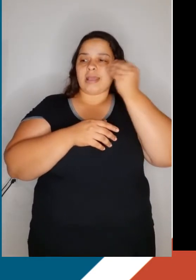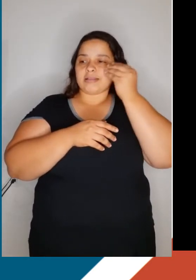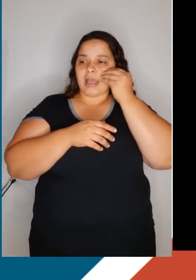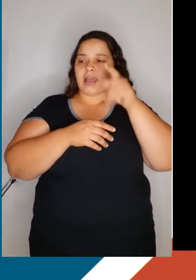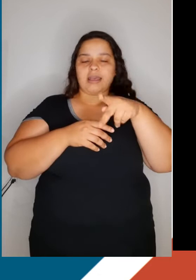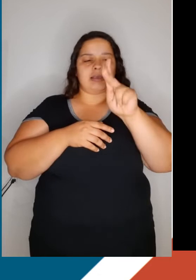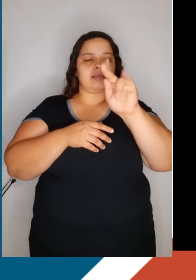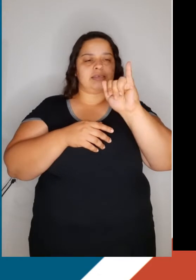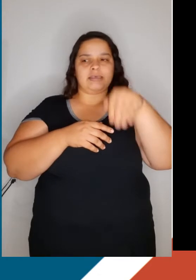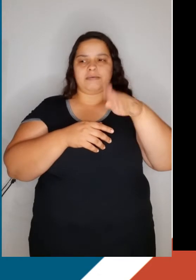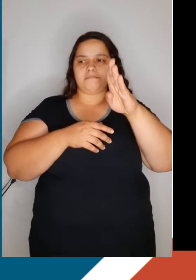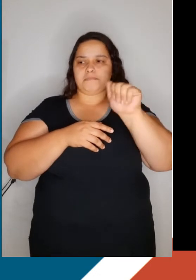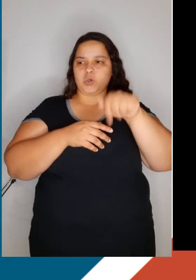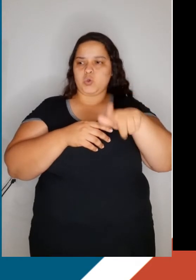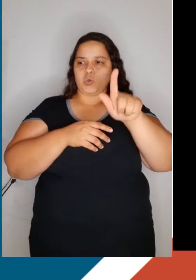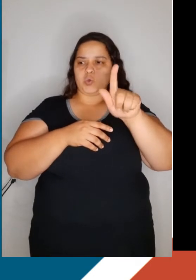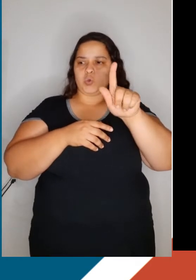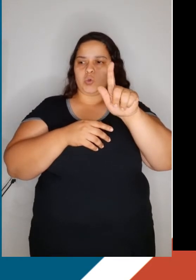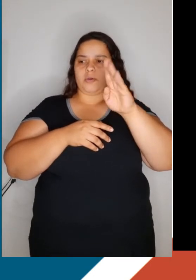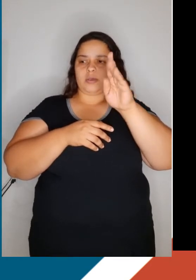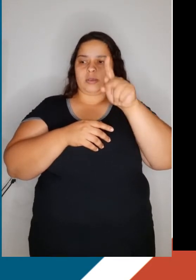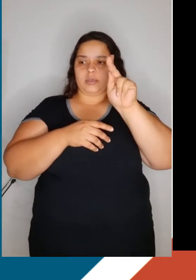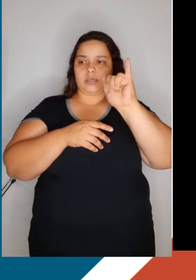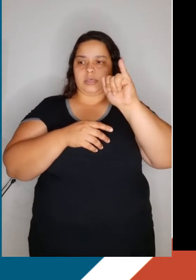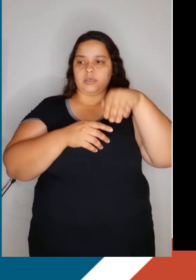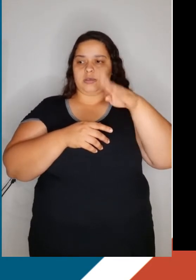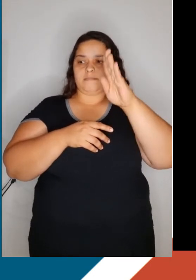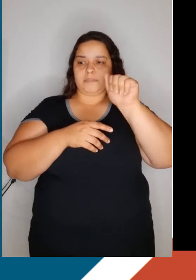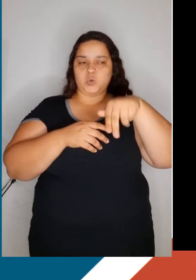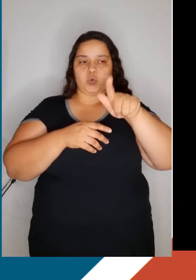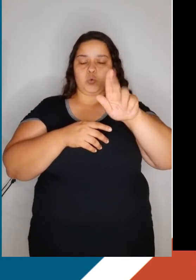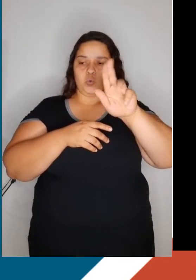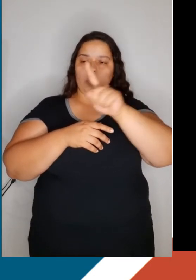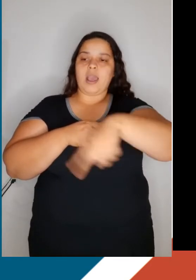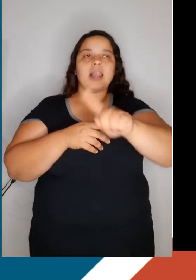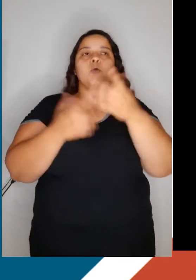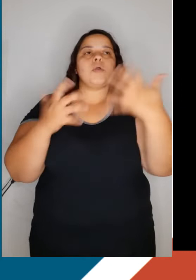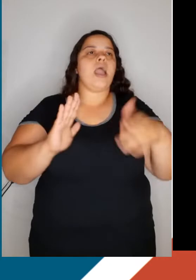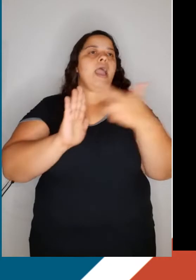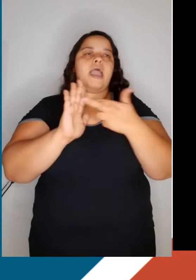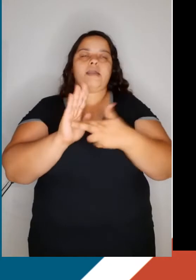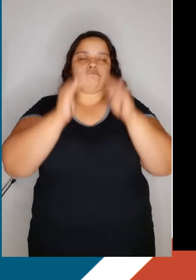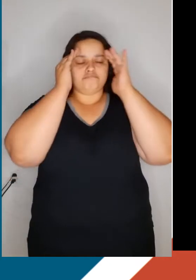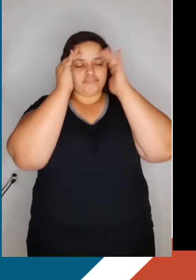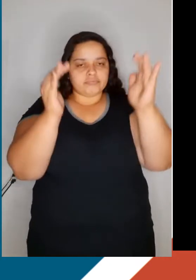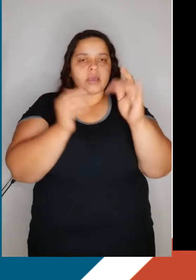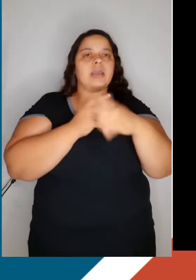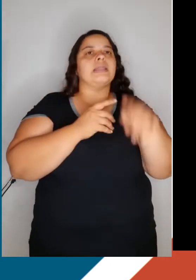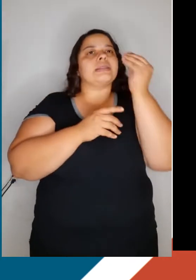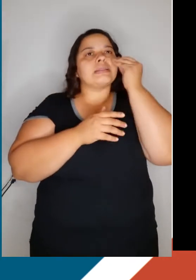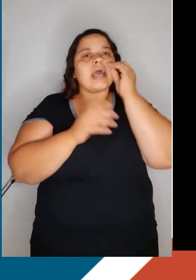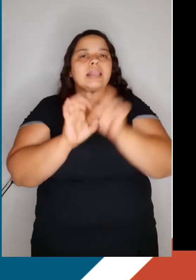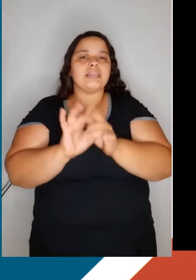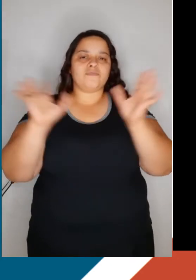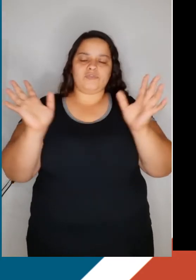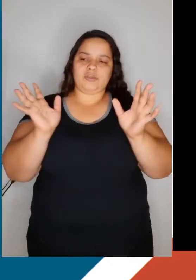pagar impostos, por exemplo, e não seguir as regras estabelecidas pelo colonizador. Não só esse caso no Congo, mas